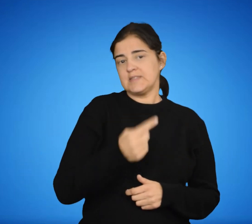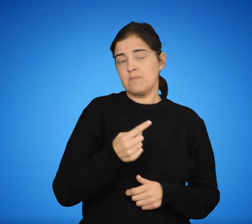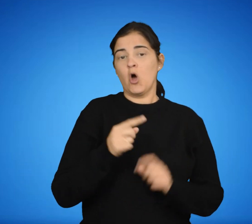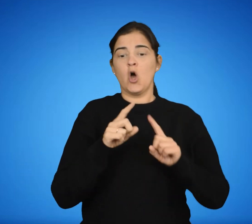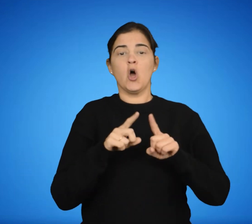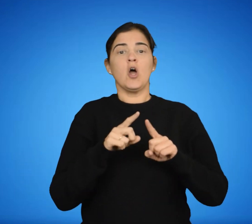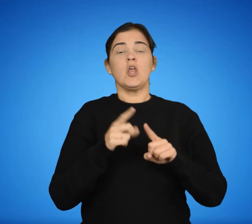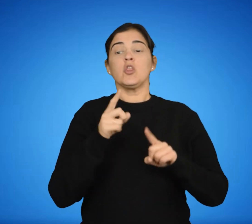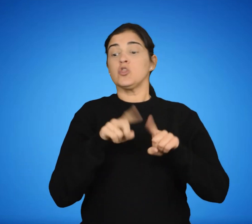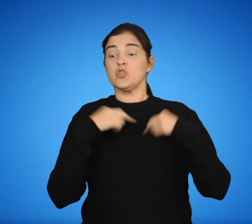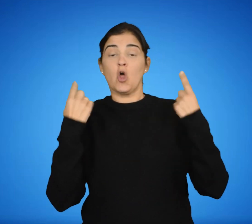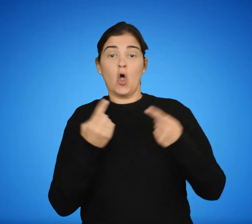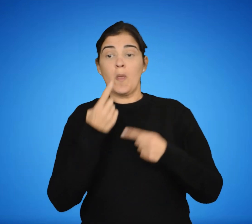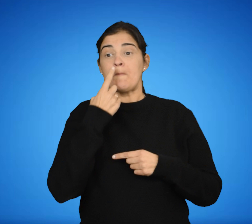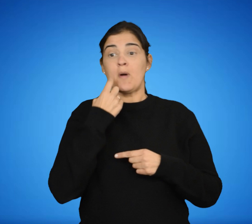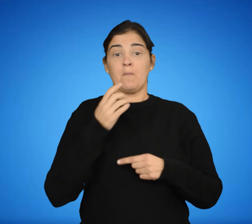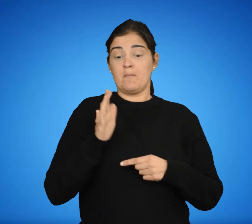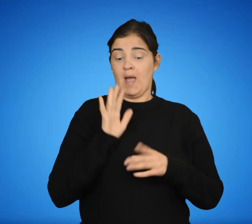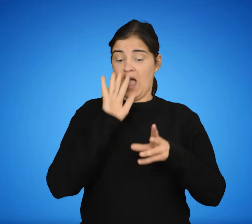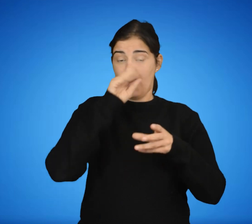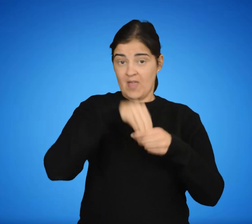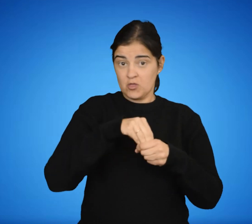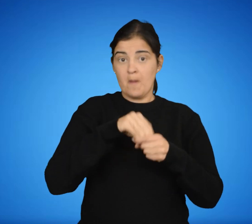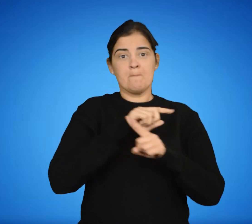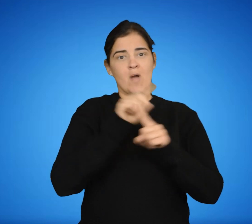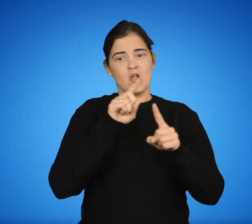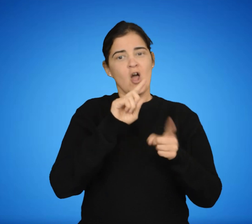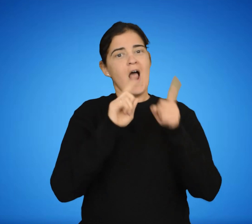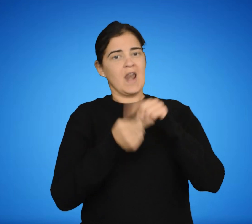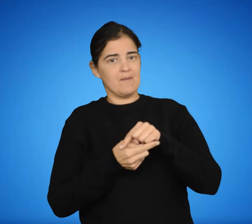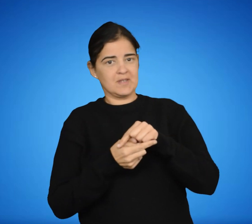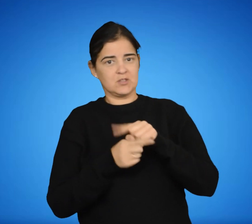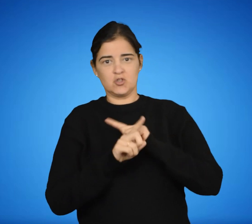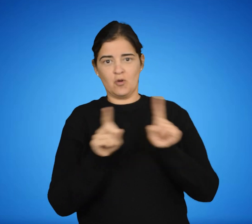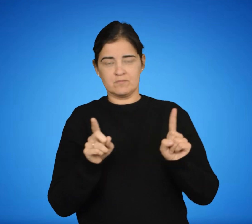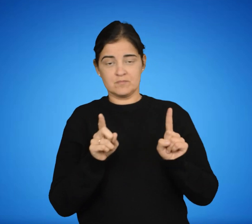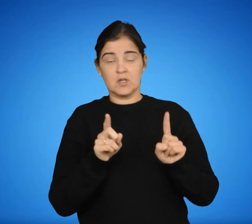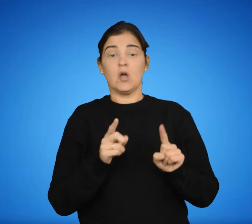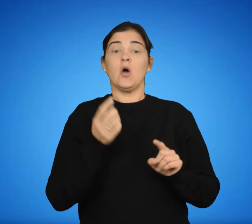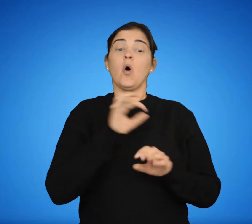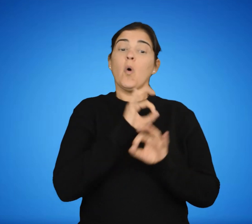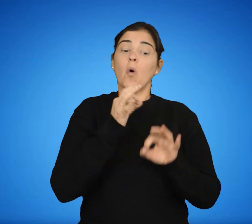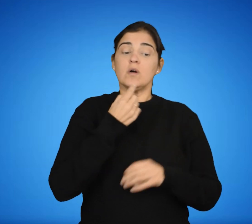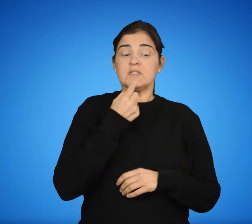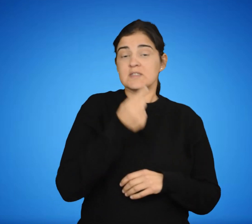Decimos, todos en masculino, incluye el femenino, pero no al revés. O expresiones del